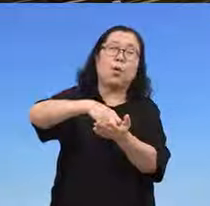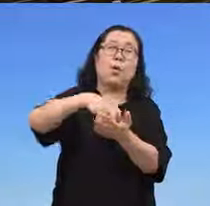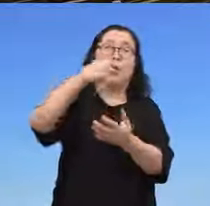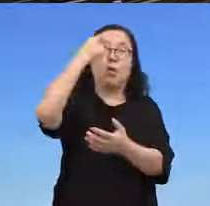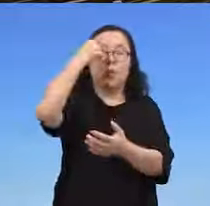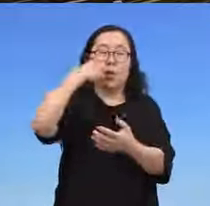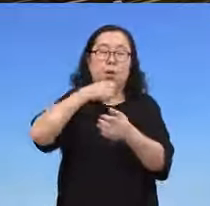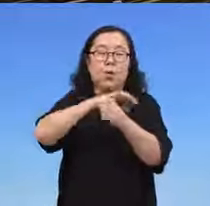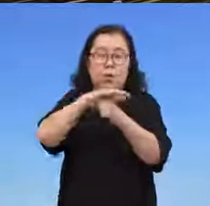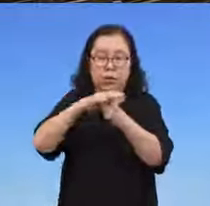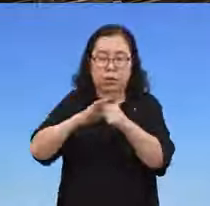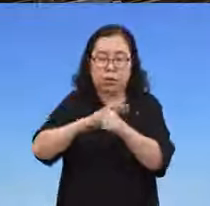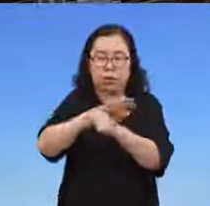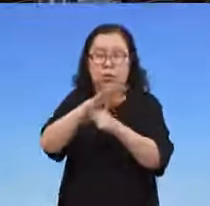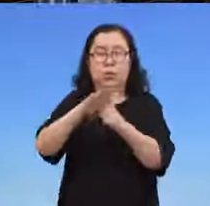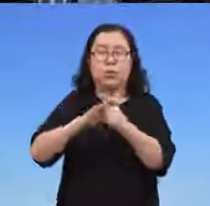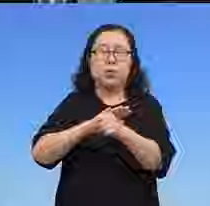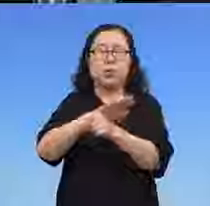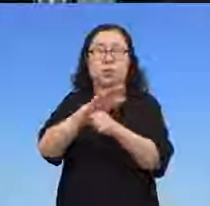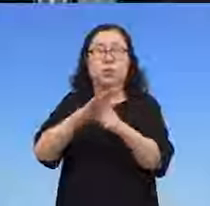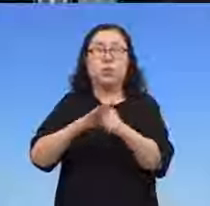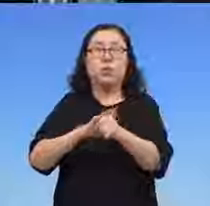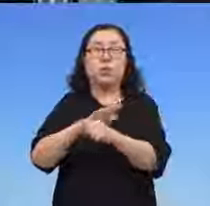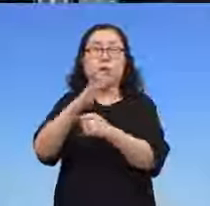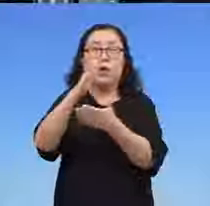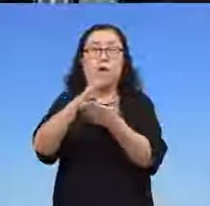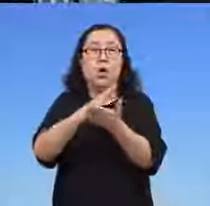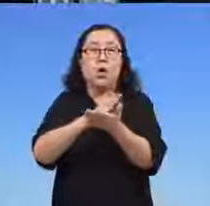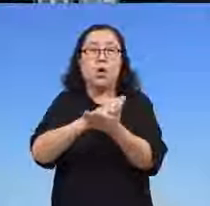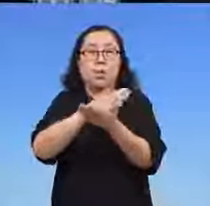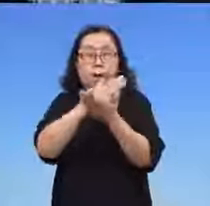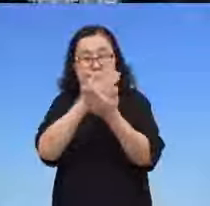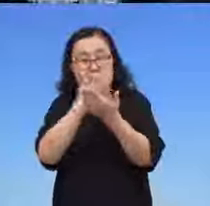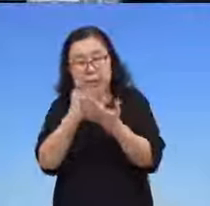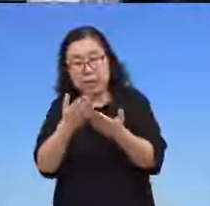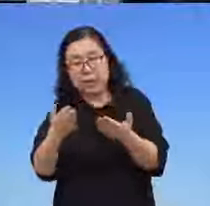불쌍히 여겨주시기 원합니다. 긍휼 베푸시는 주,